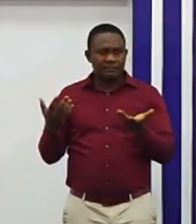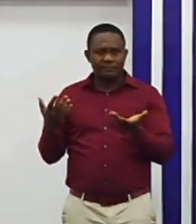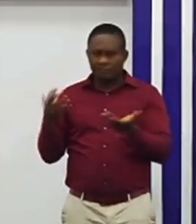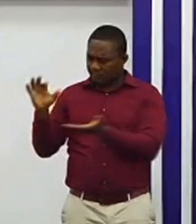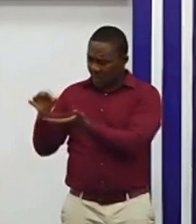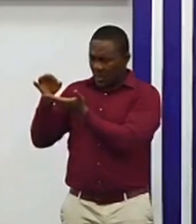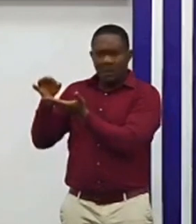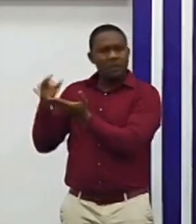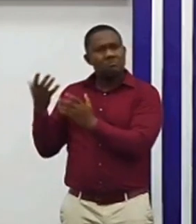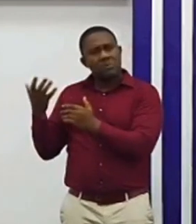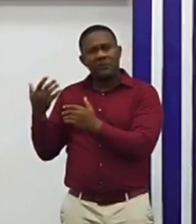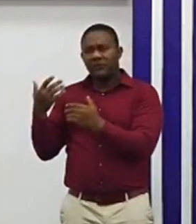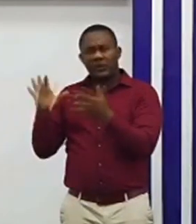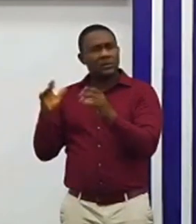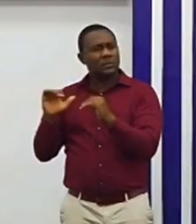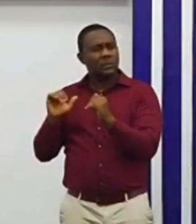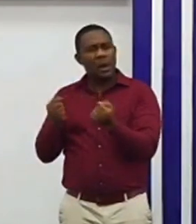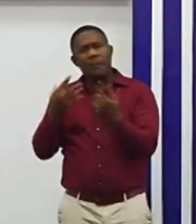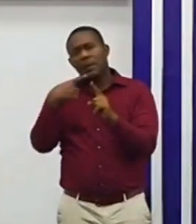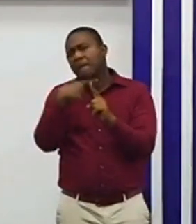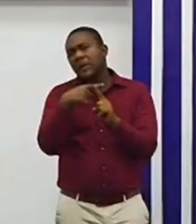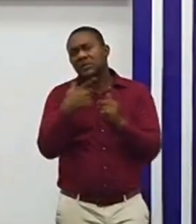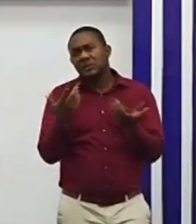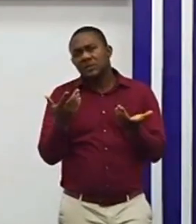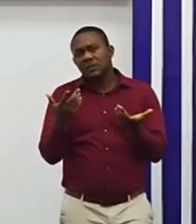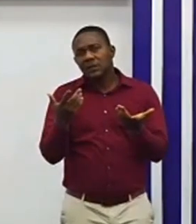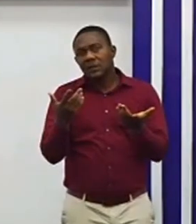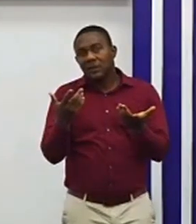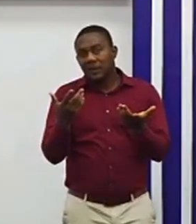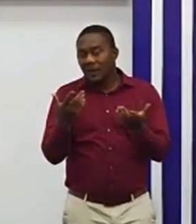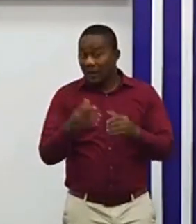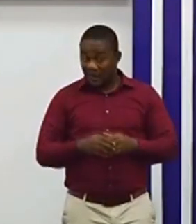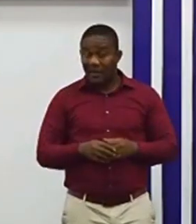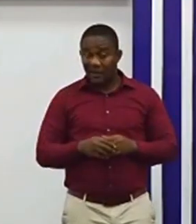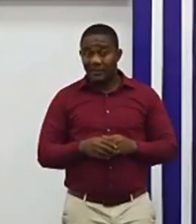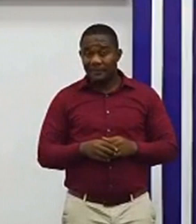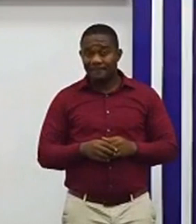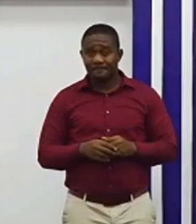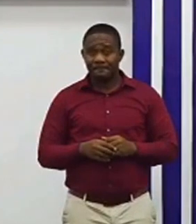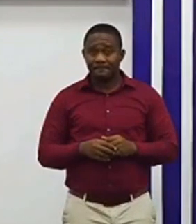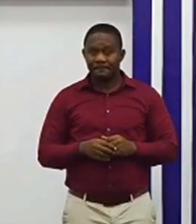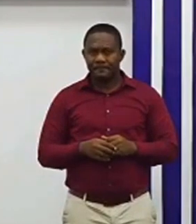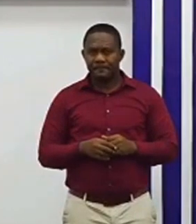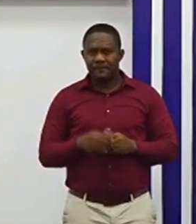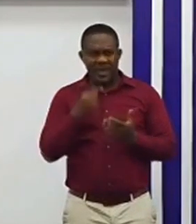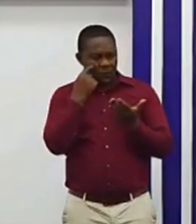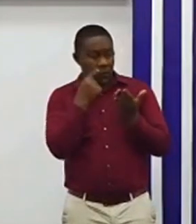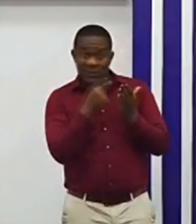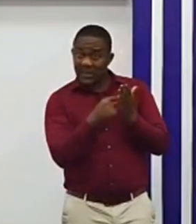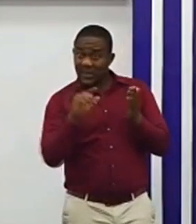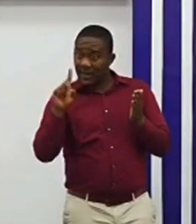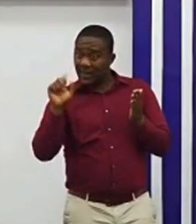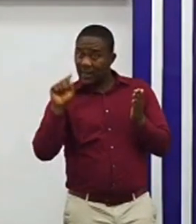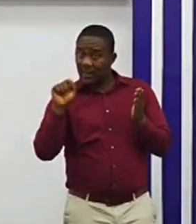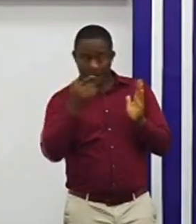gɛrɛ lezar ne pie na wae. A nenkuun ŋa poɔ, kaŋa yomo da zue pie ne anu, ka kaŋa meŋ yomo da bata